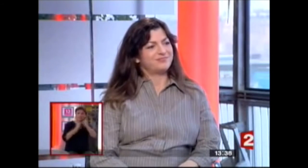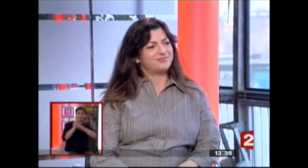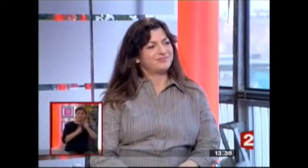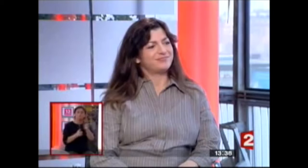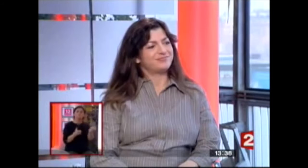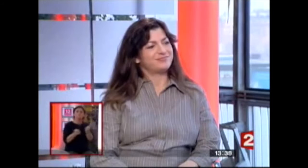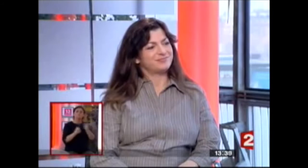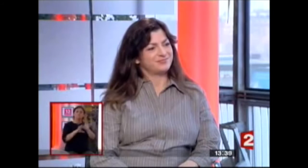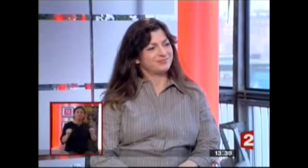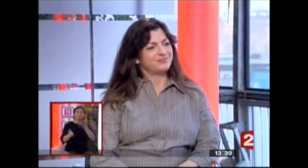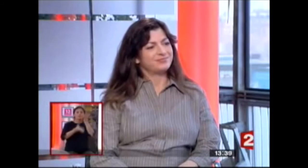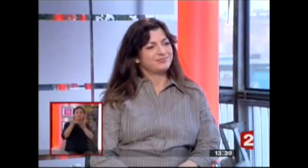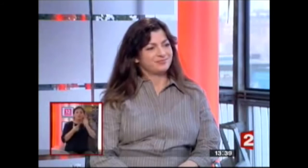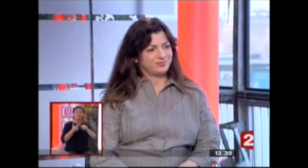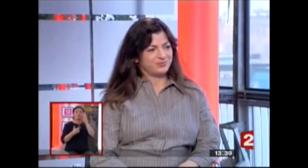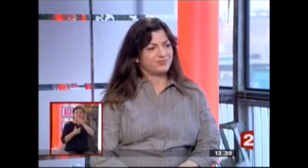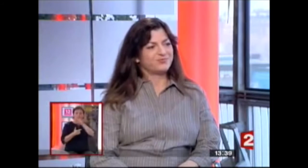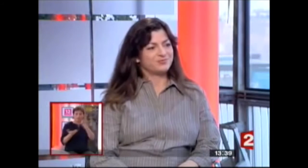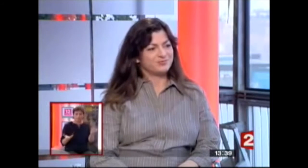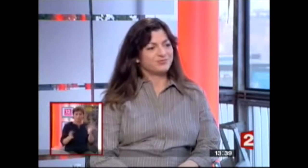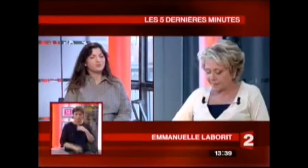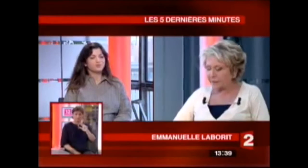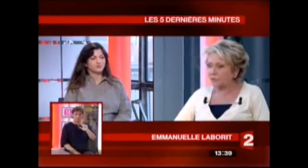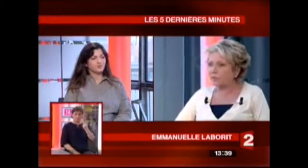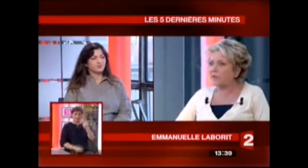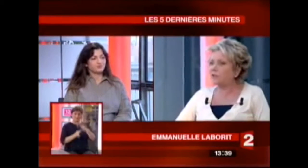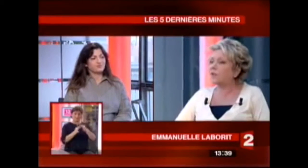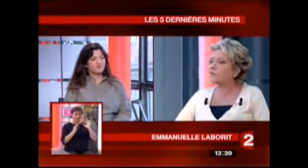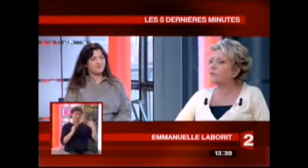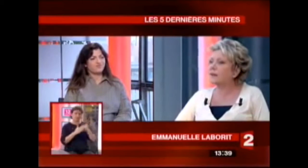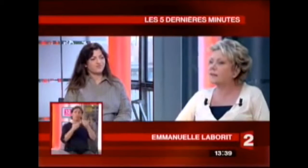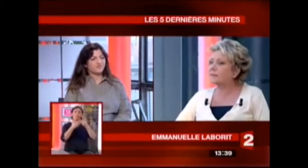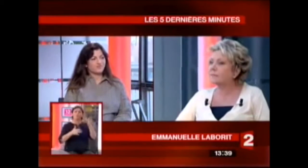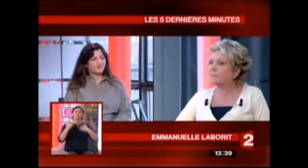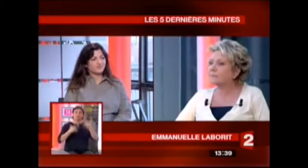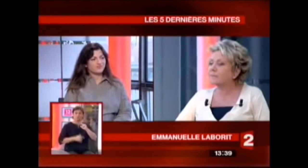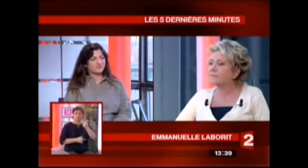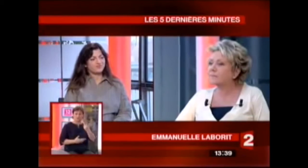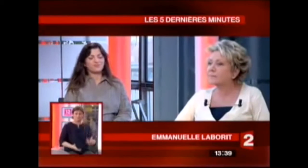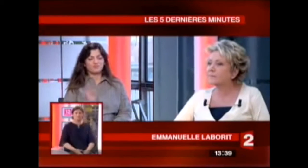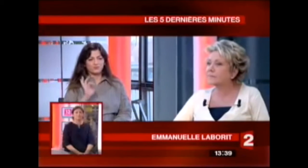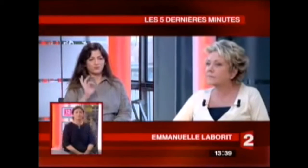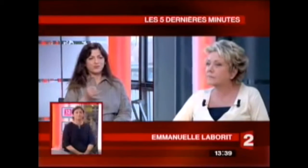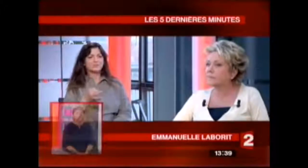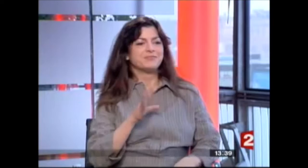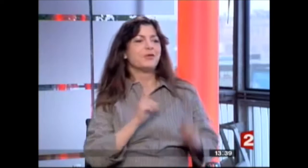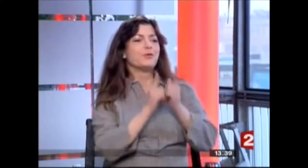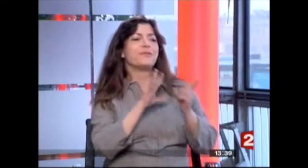et Serge Hureau. C'est votre troisième spectacle depuis l'inauguration du théâtre? Oui, c'est ça, tout à fait.